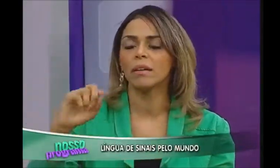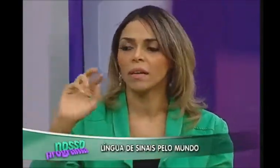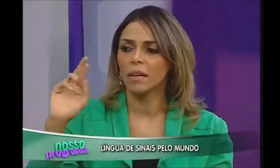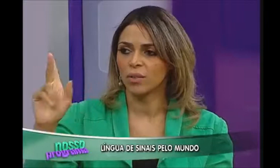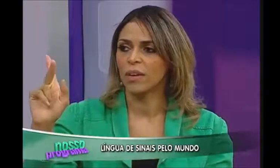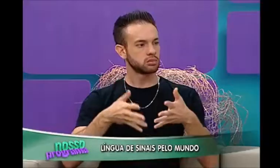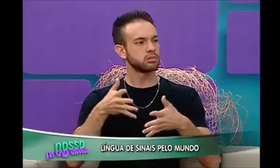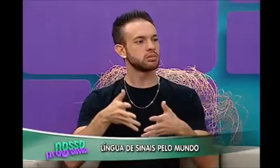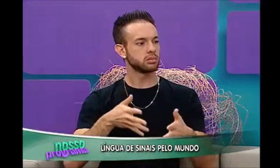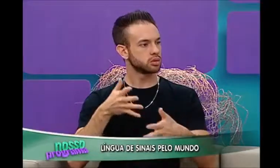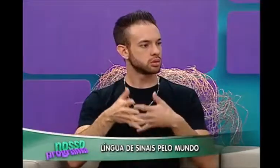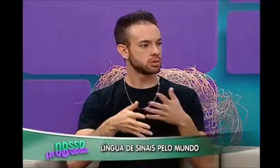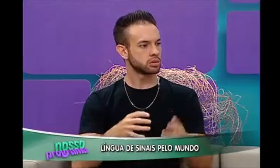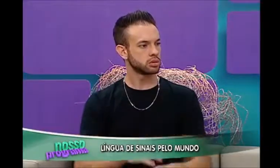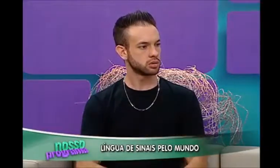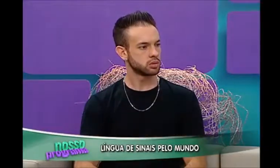é diferente.